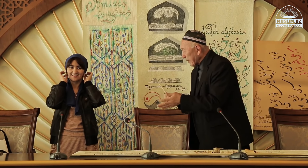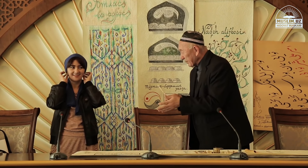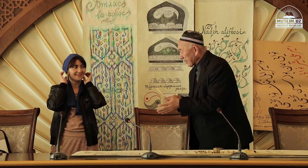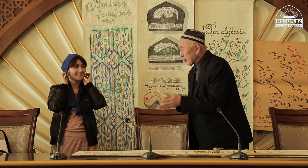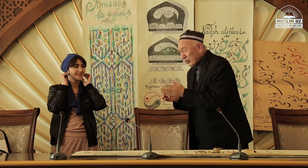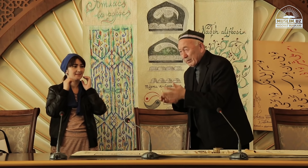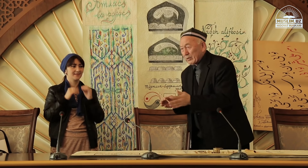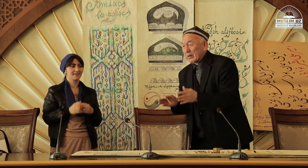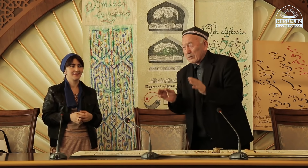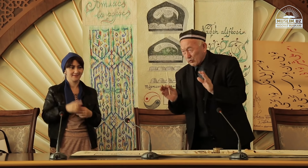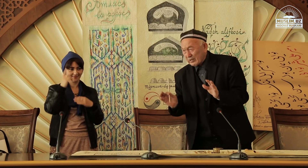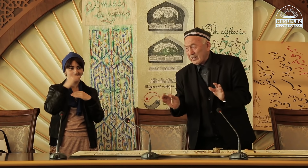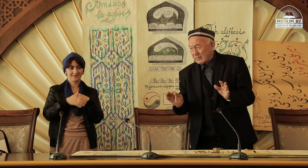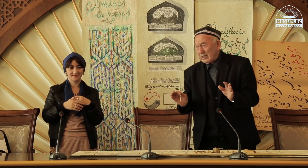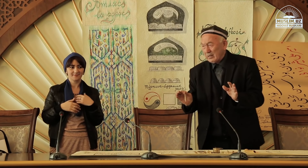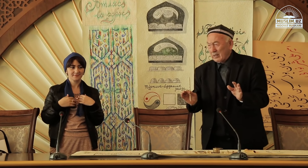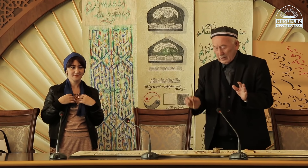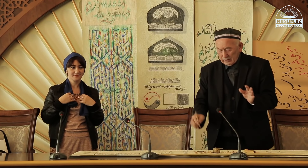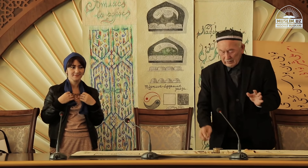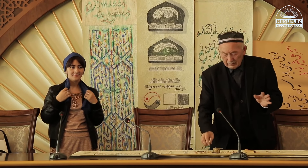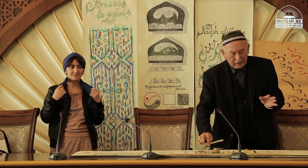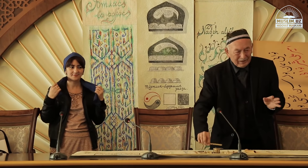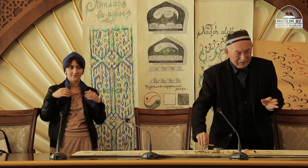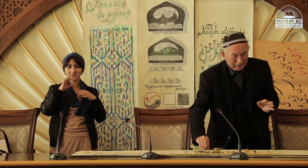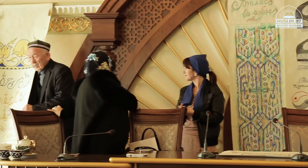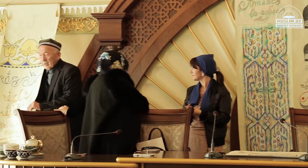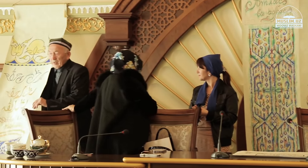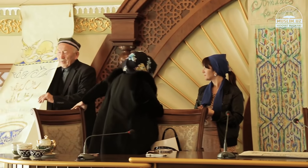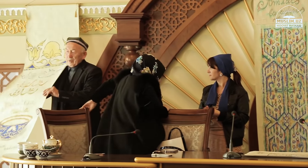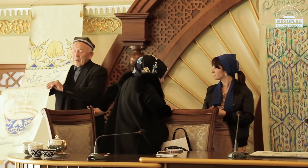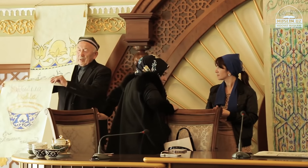Suratini ko'ryaptilar, tushunaptilar. Tushundilaringiz? Ha.